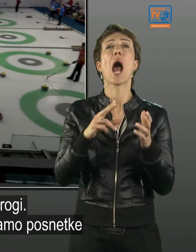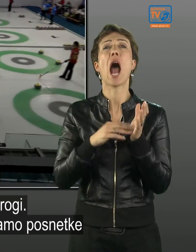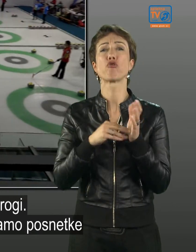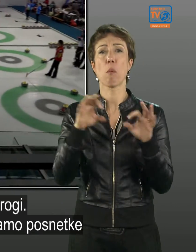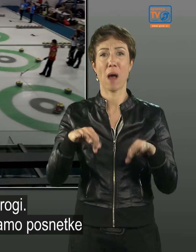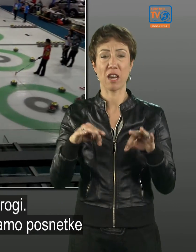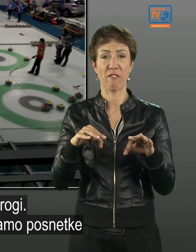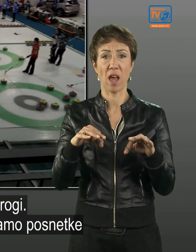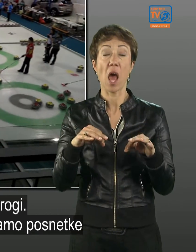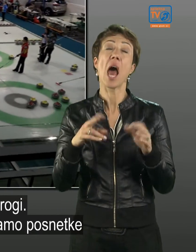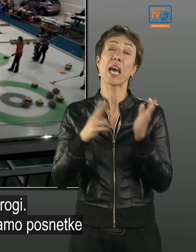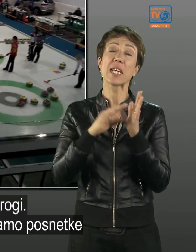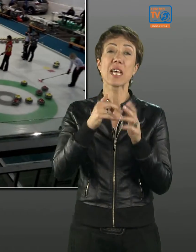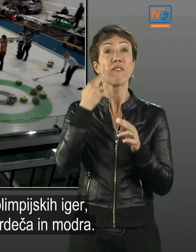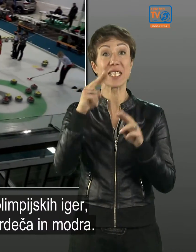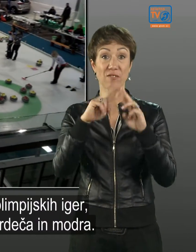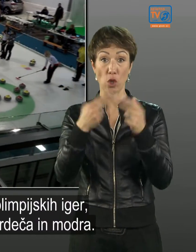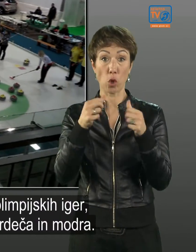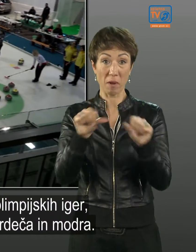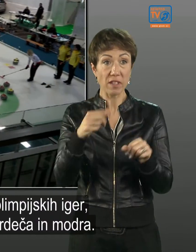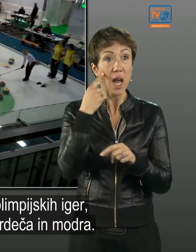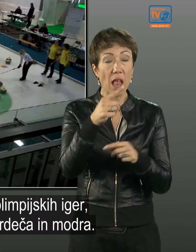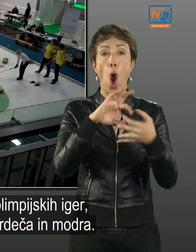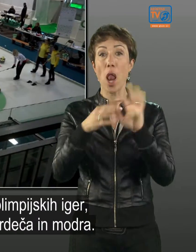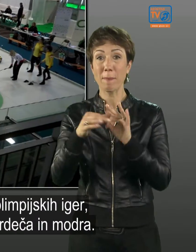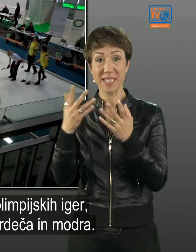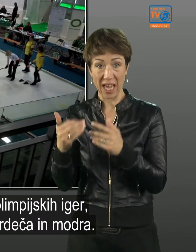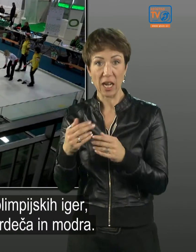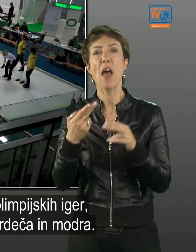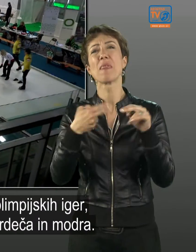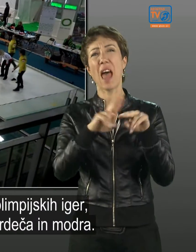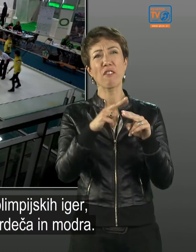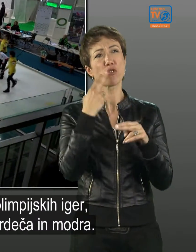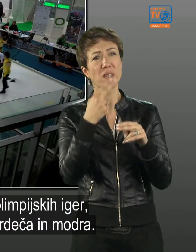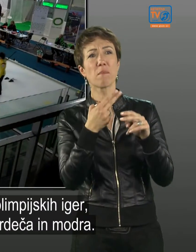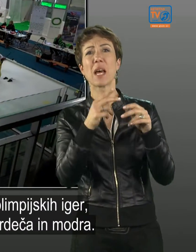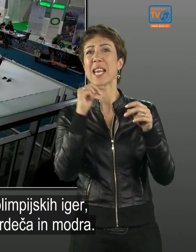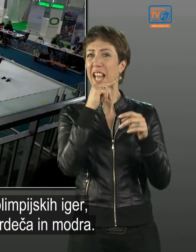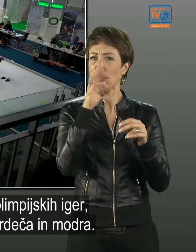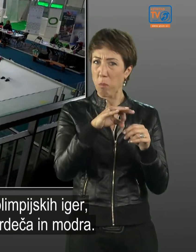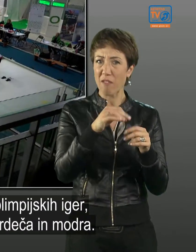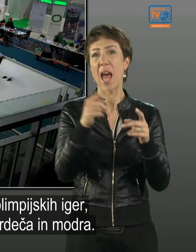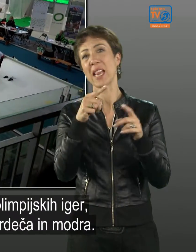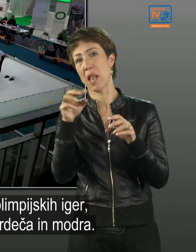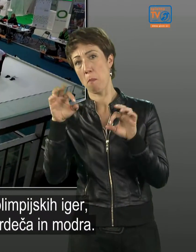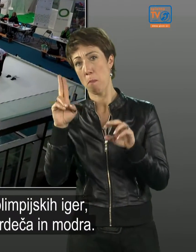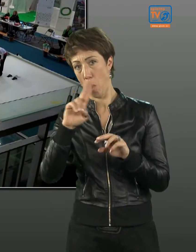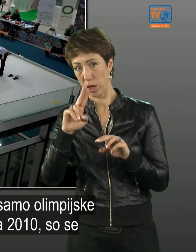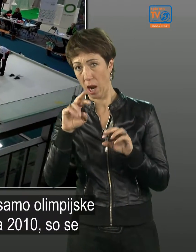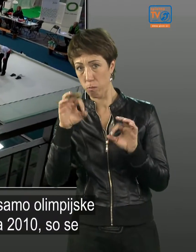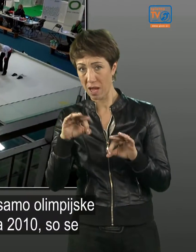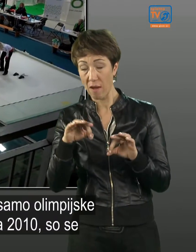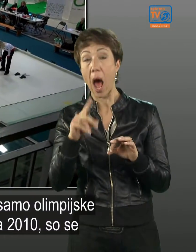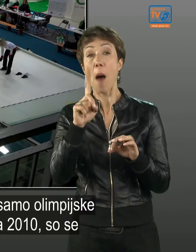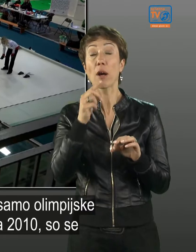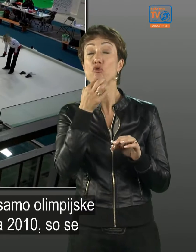Res, da ko gledamo posnetke svetovnih prvenstev olimpijskih iger, večinoma prevladujeta rdeča in modra,